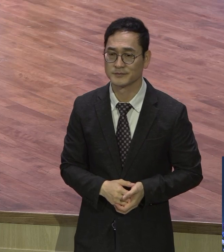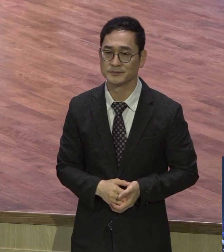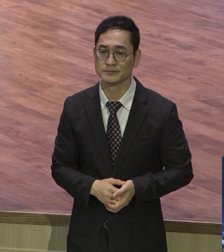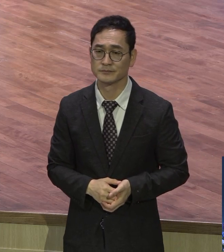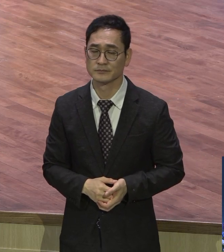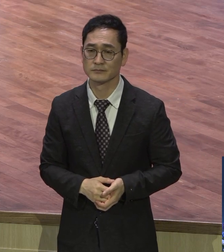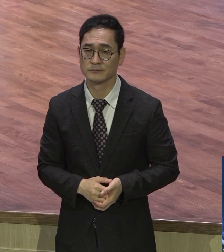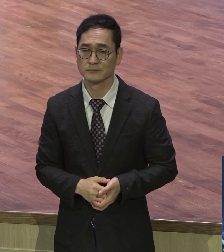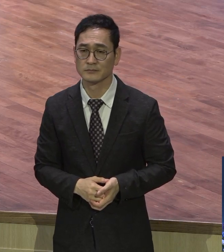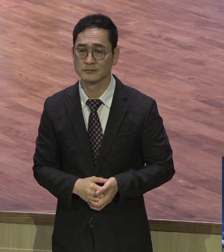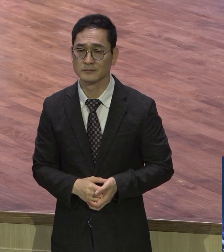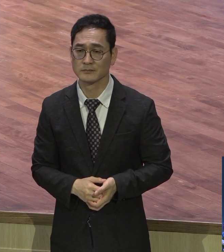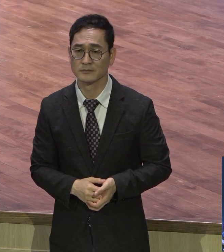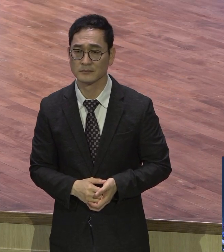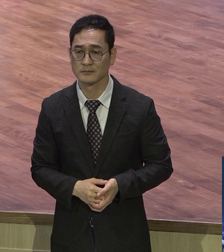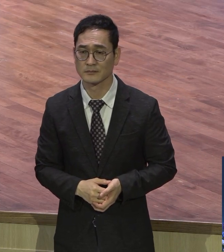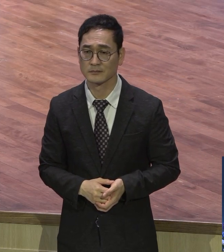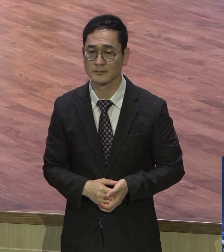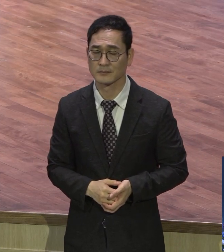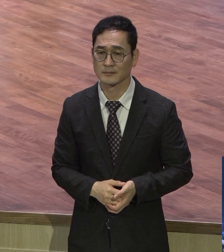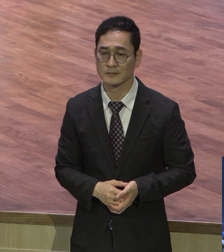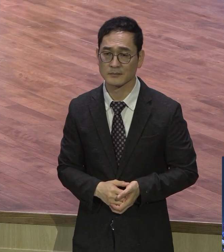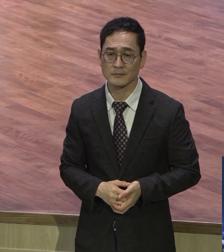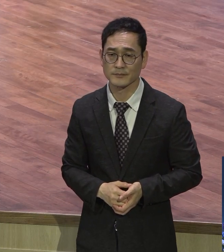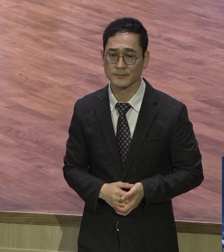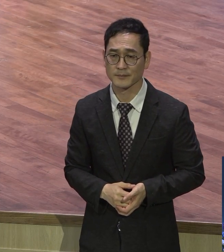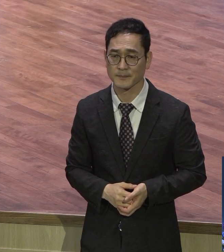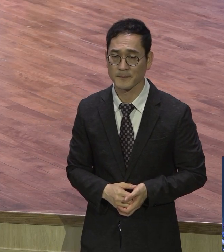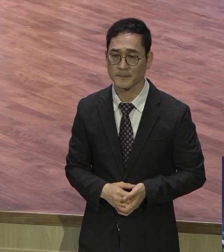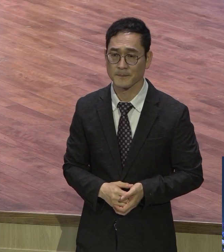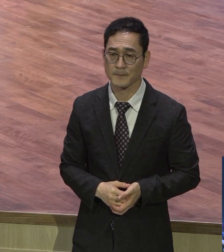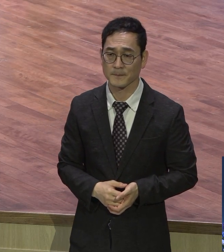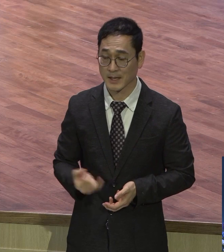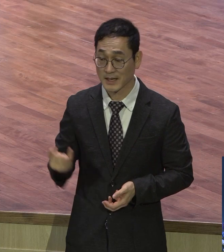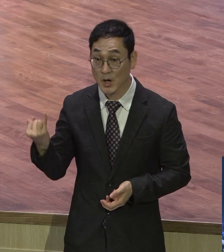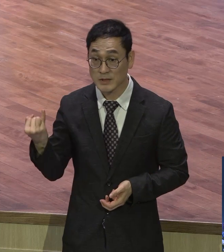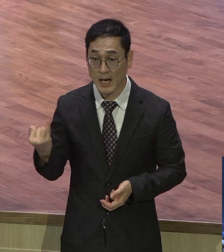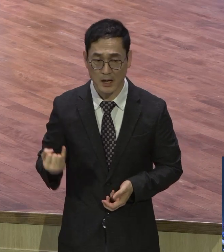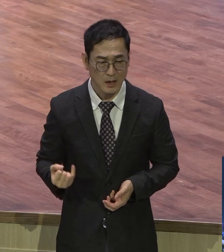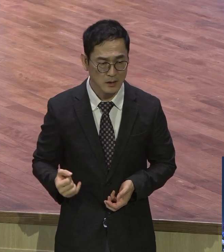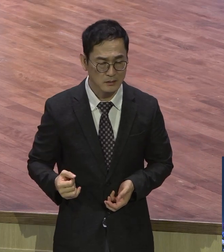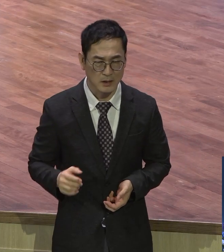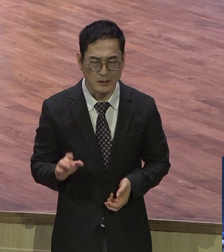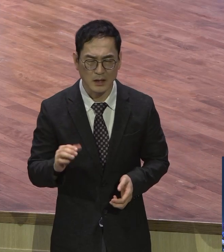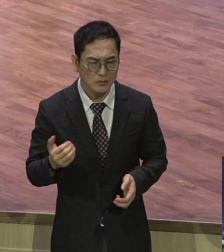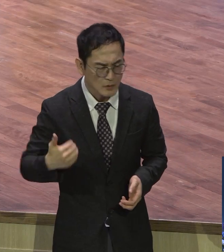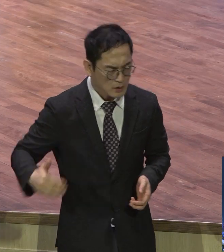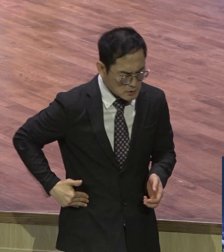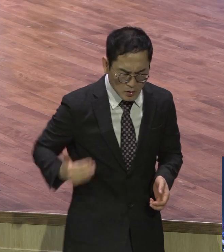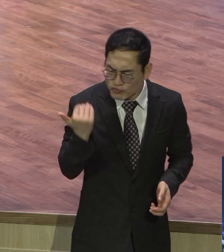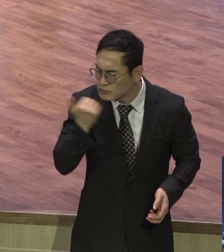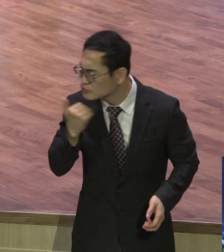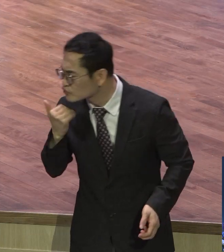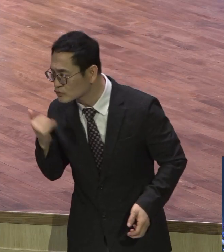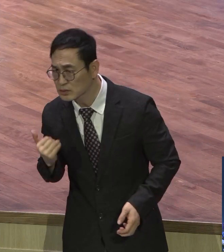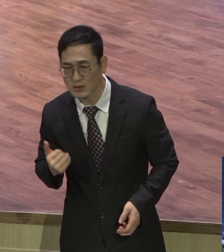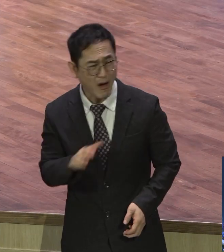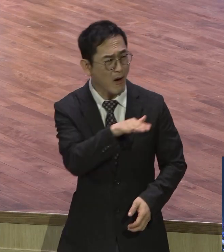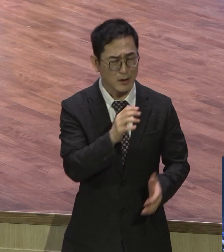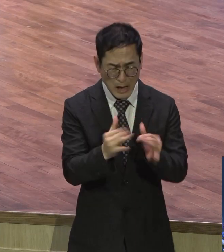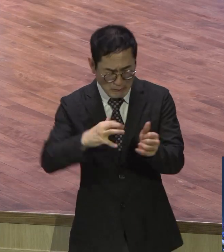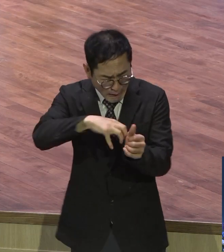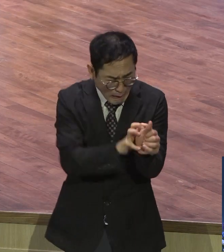그런데 그렇게 많이 밀려가는데 누가 내게 손을 댔냐 이렇게 배드로가 뭐랬어요. 아유 예수님 이렇게